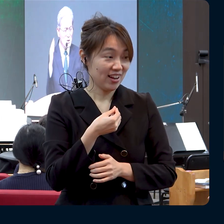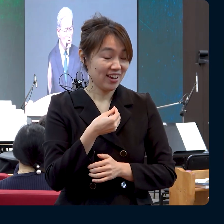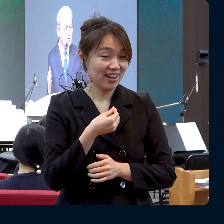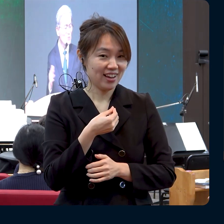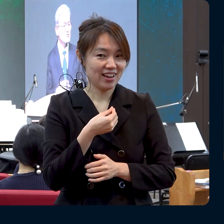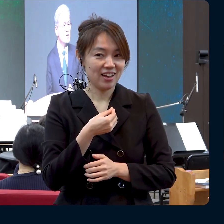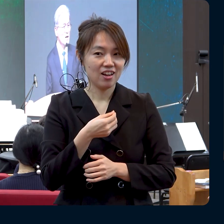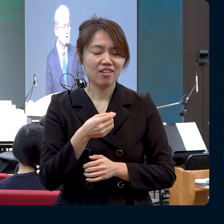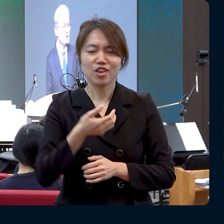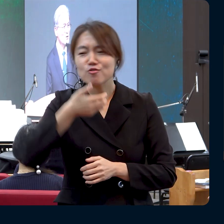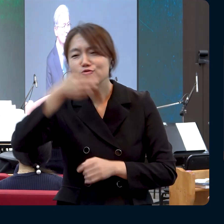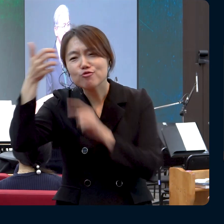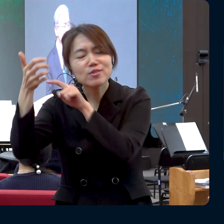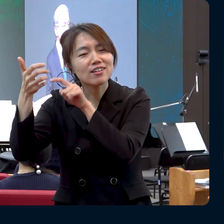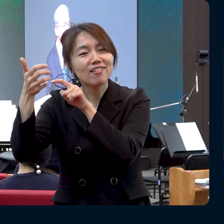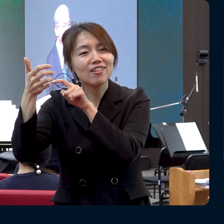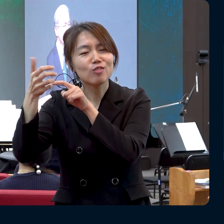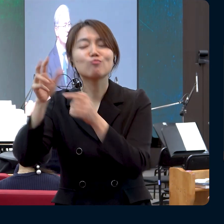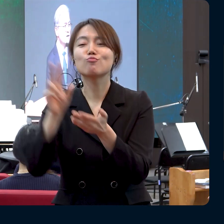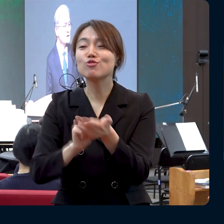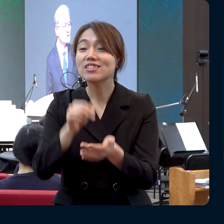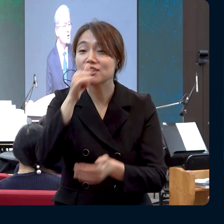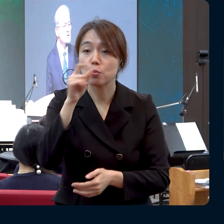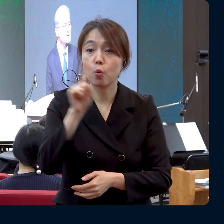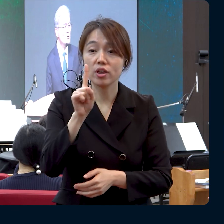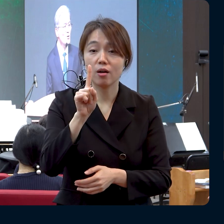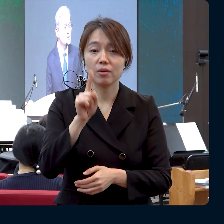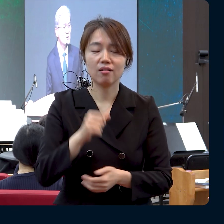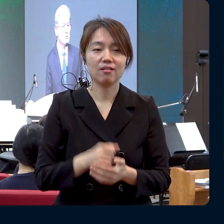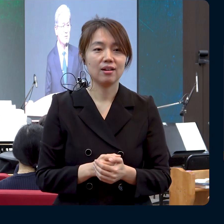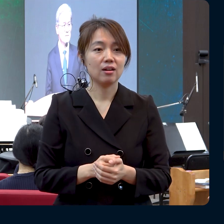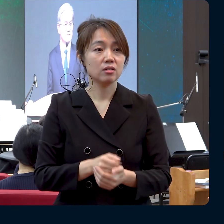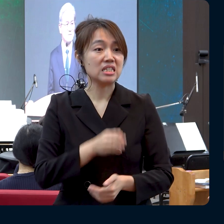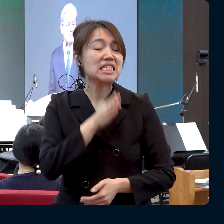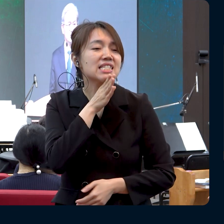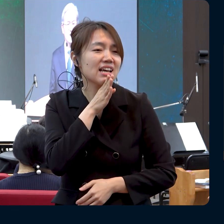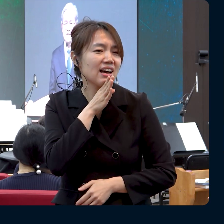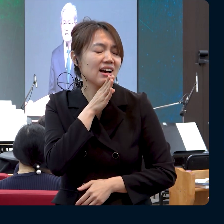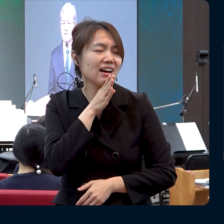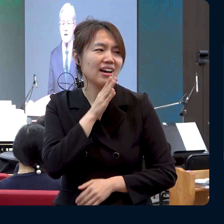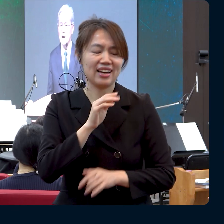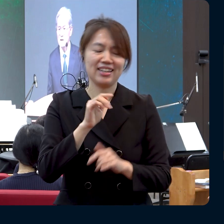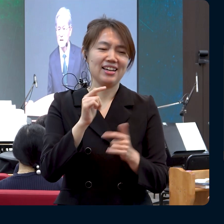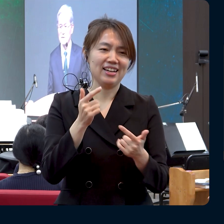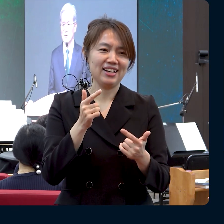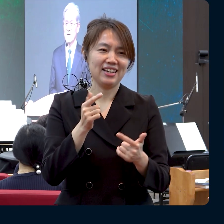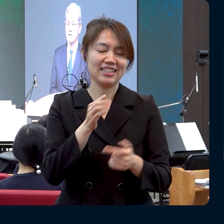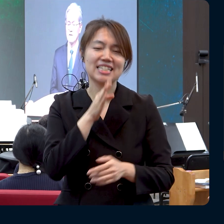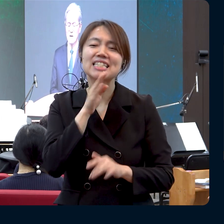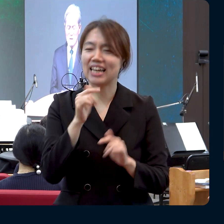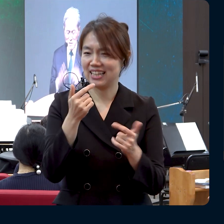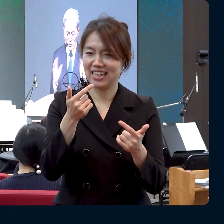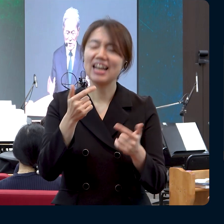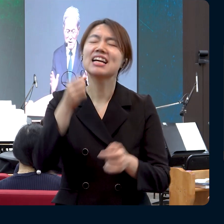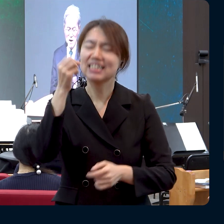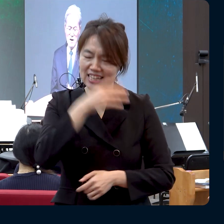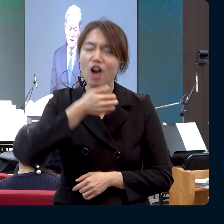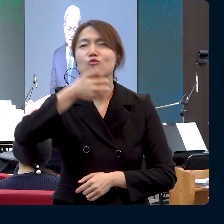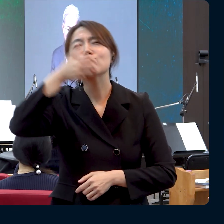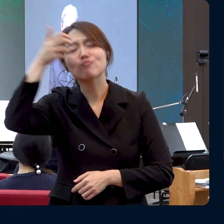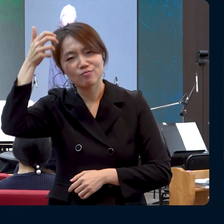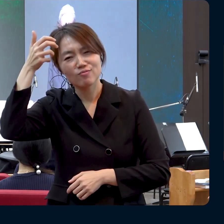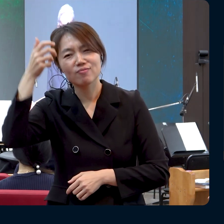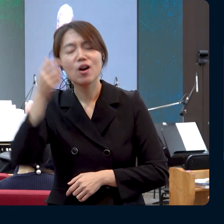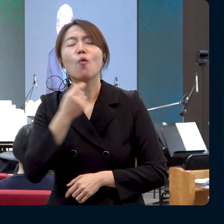가지 치명적인 문제가 있어요. 그게 바로 뭐냐? 현실성이 없다는 거죠. 실제가 아니라는 거예요. 그러다